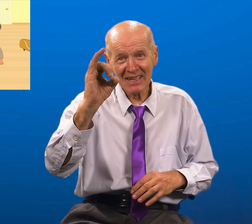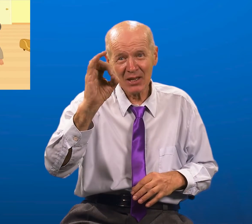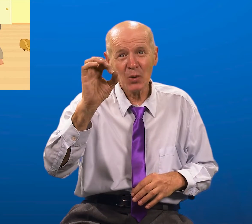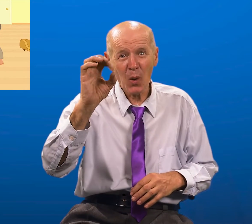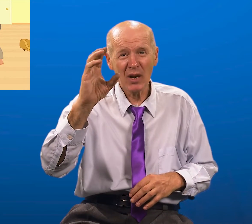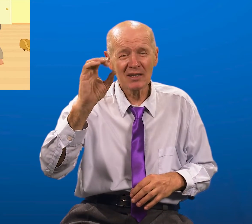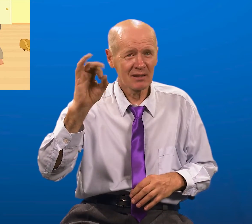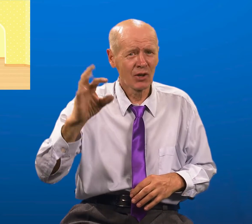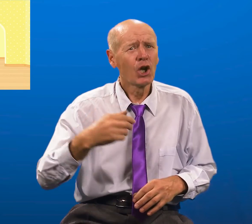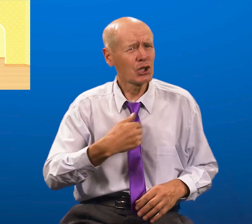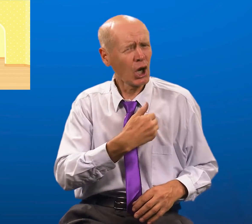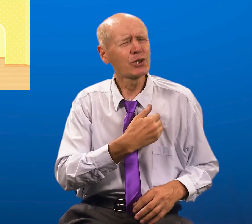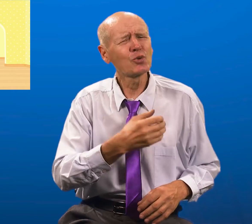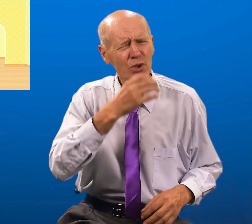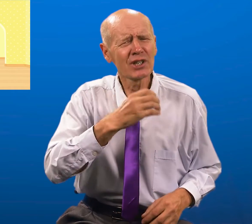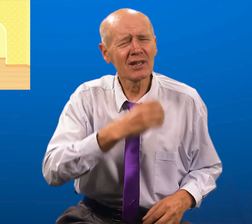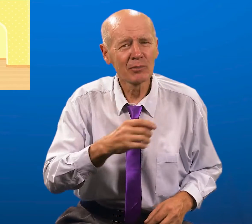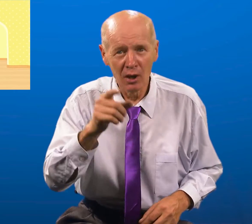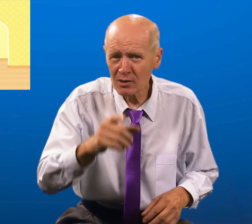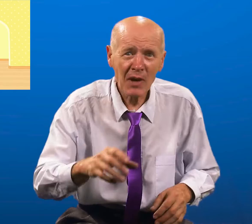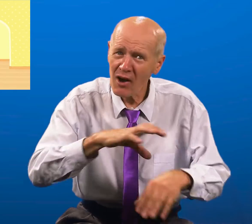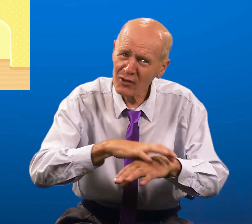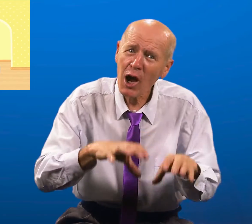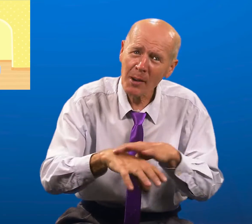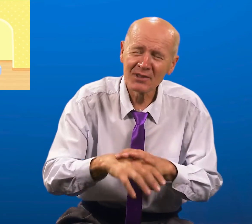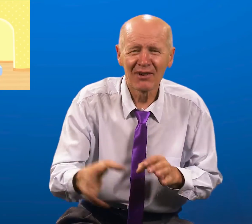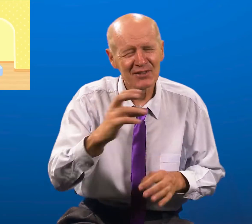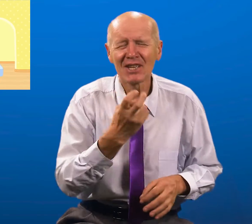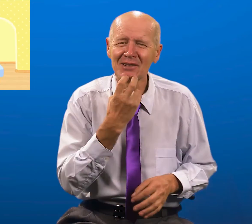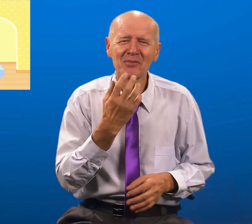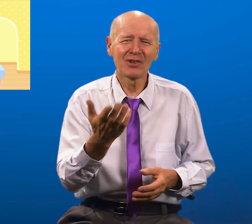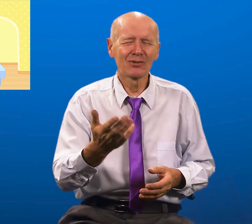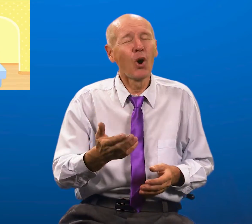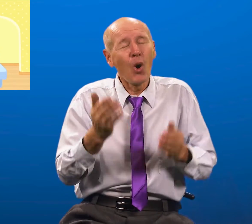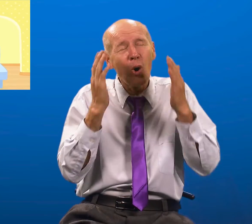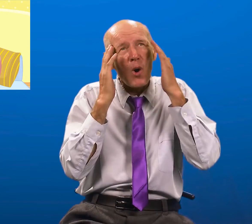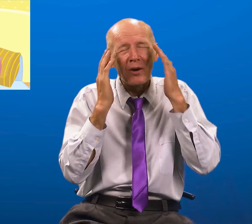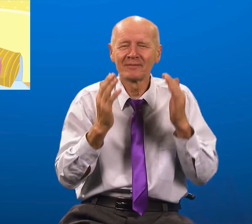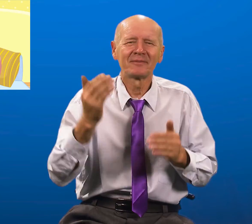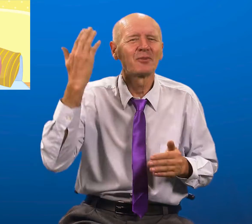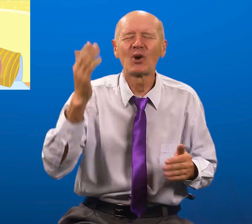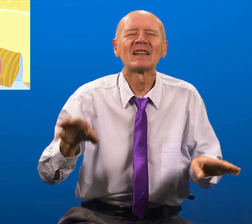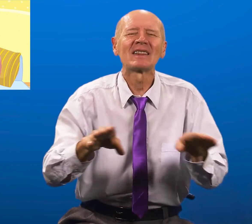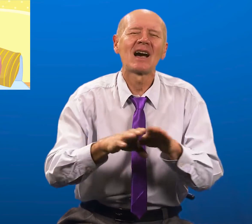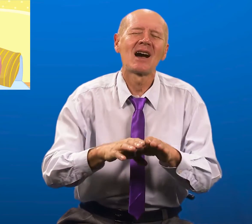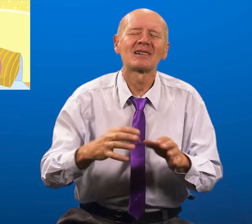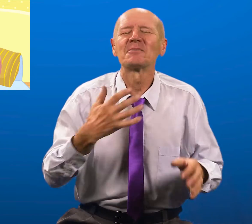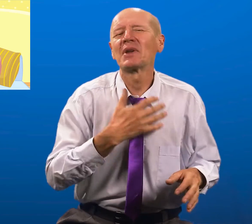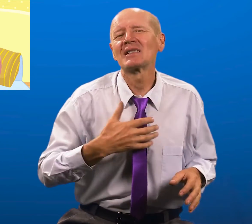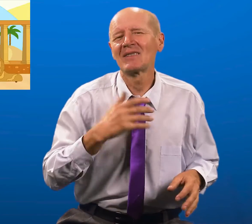хочу помочь Иосифу. Молодец, Вита. Бог тоже переживал за Иосифа и во всем